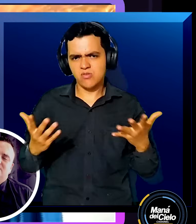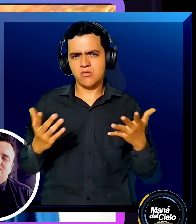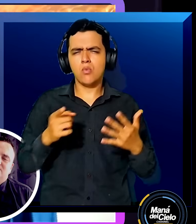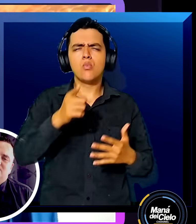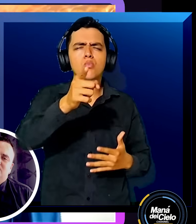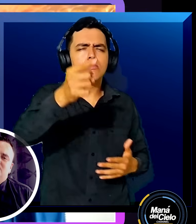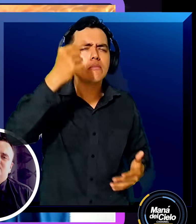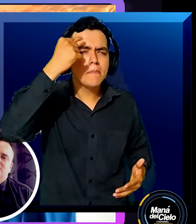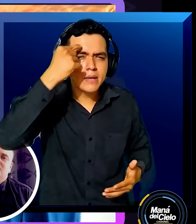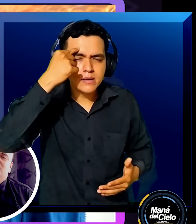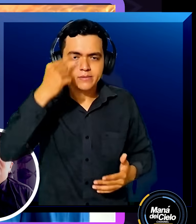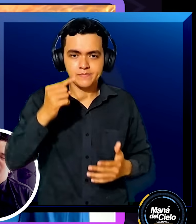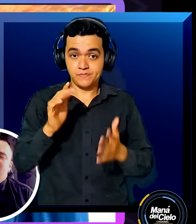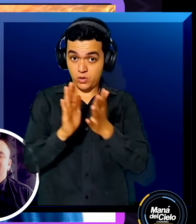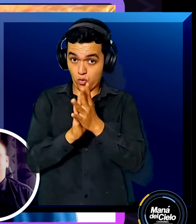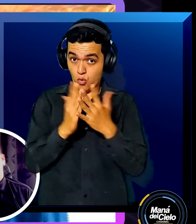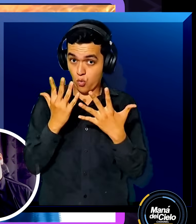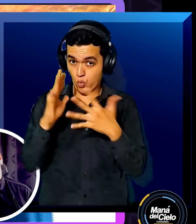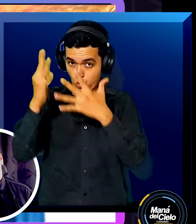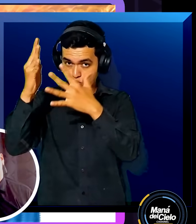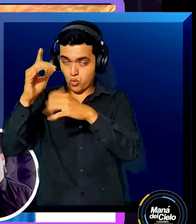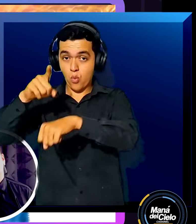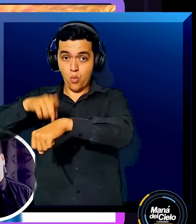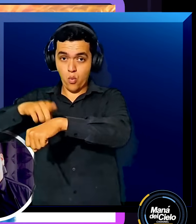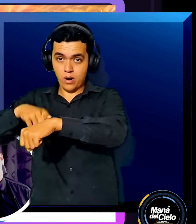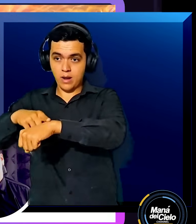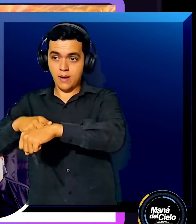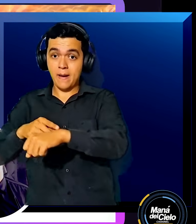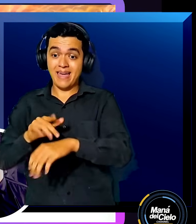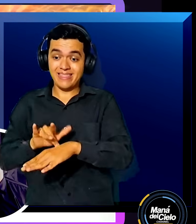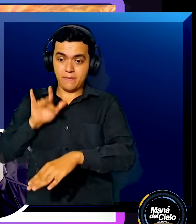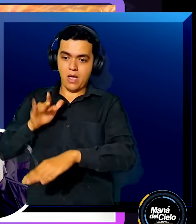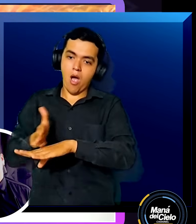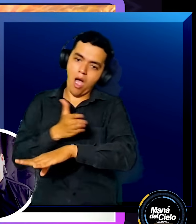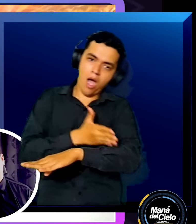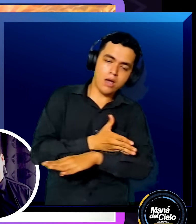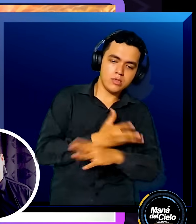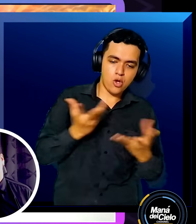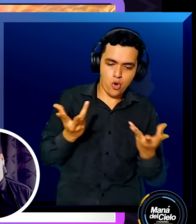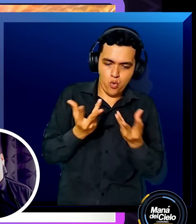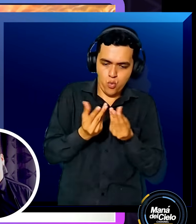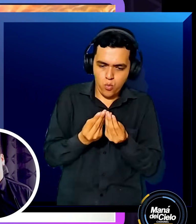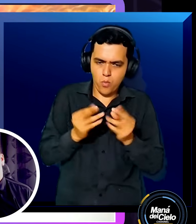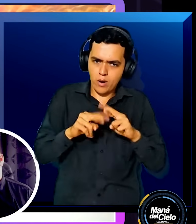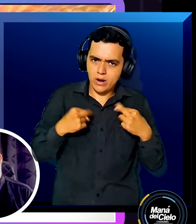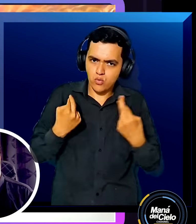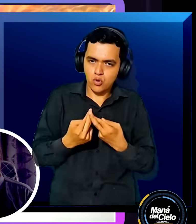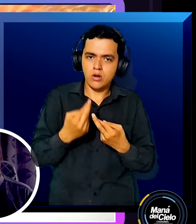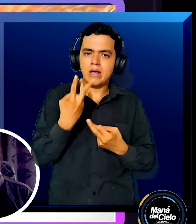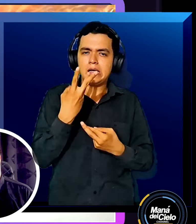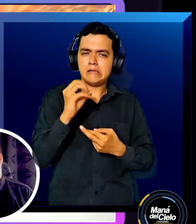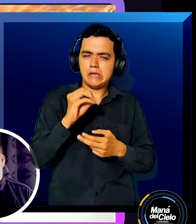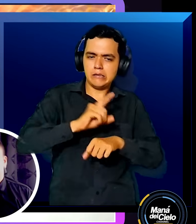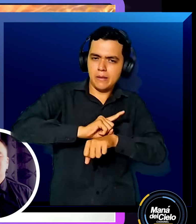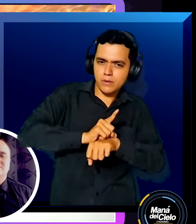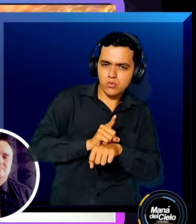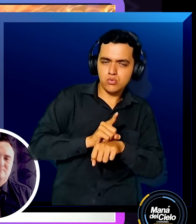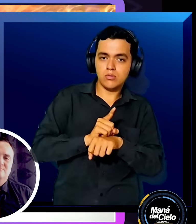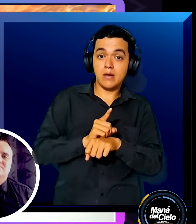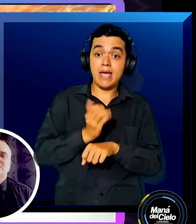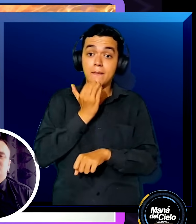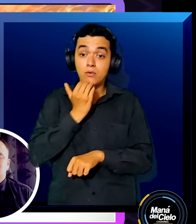dame sensibilidad, dame fuerza, Señor. Dame fuerzas para hacerlo. Dile, Señor, renueva mi visión, renueva mi